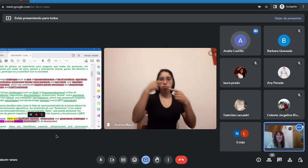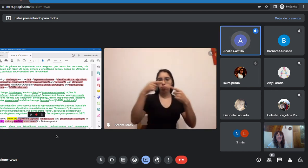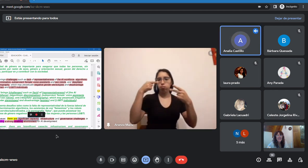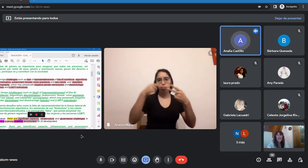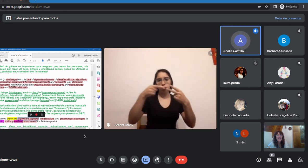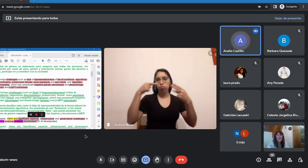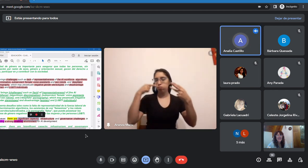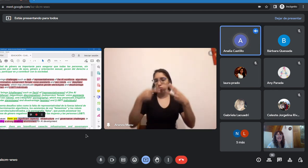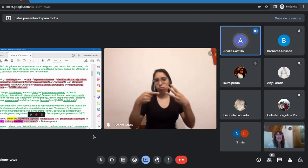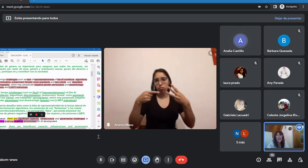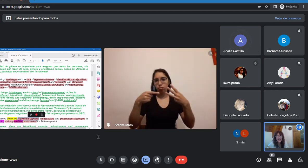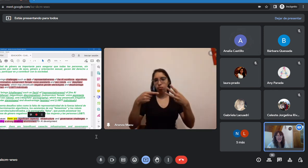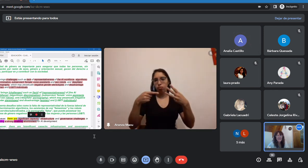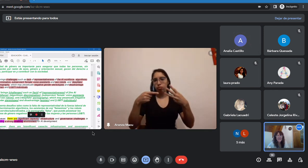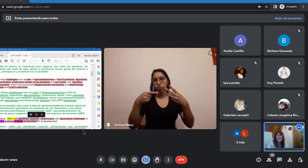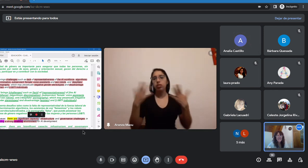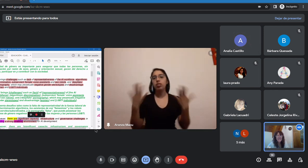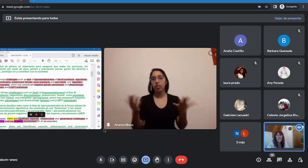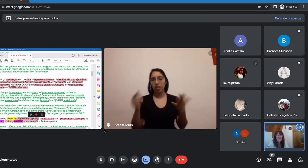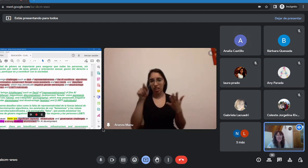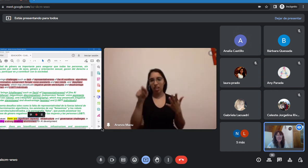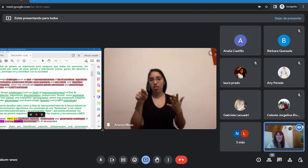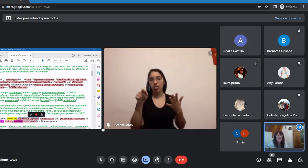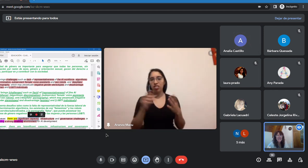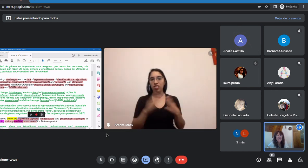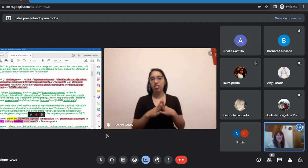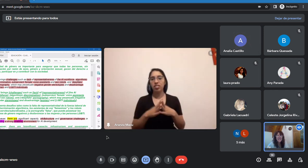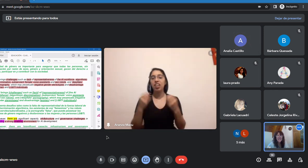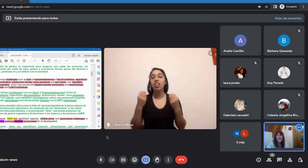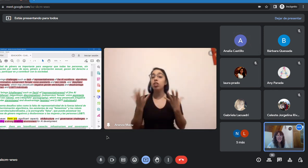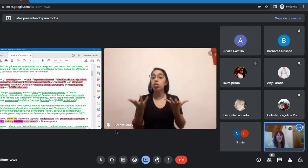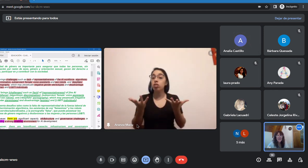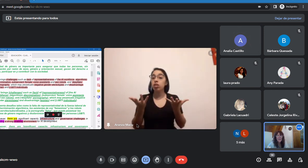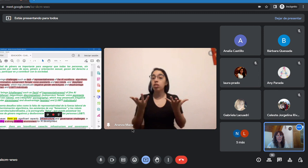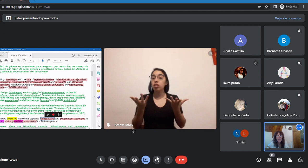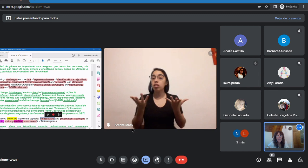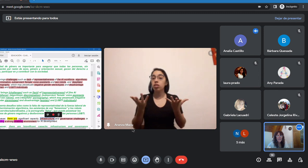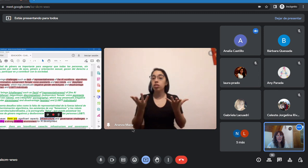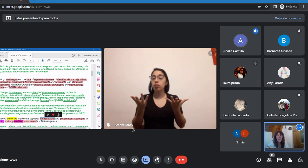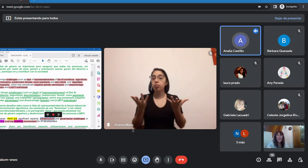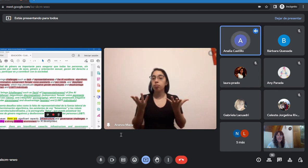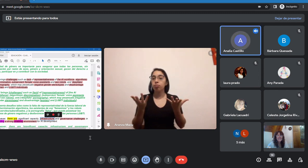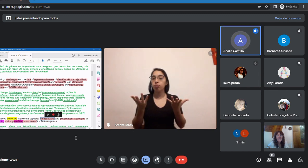Desafíos de todo. ¿Sí? Claro. ¿Sí? Entonces,